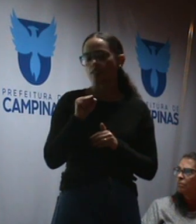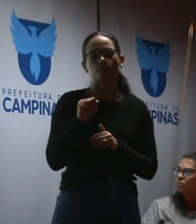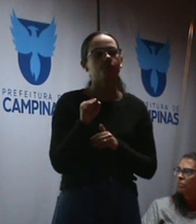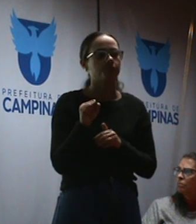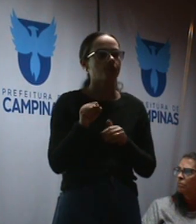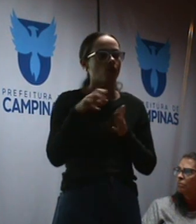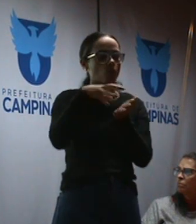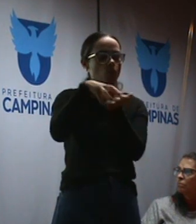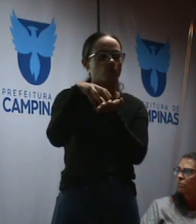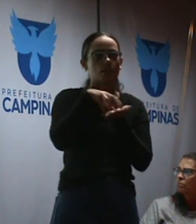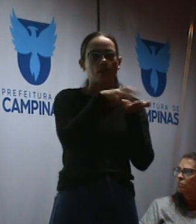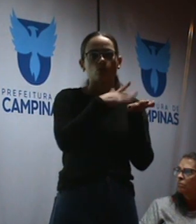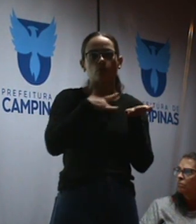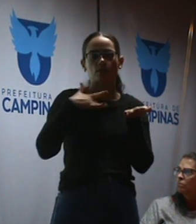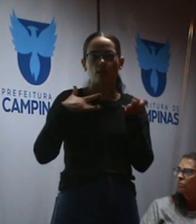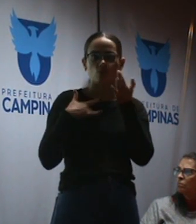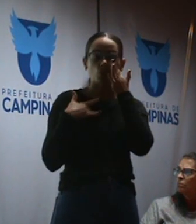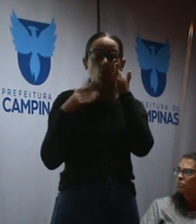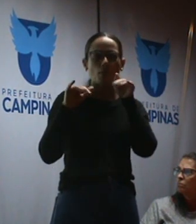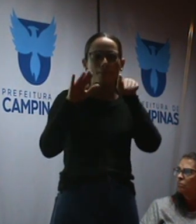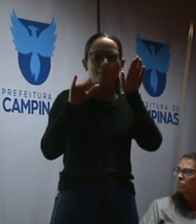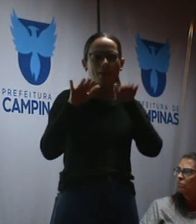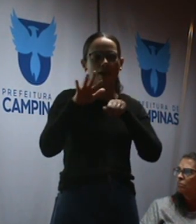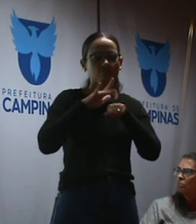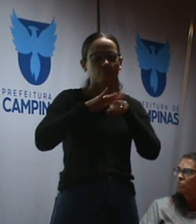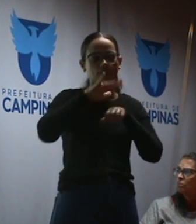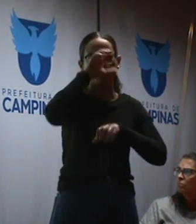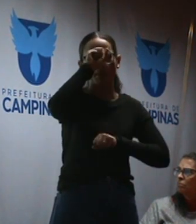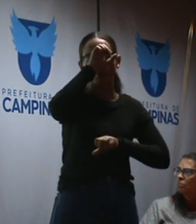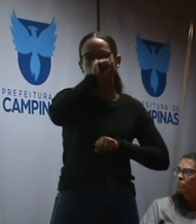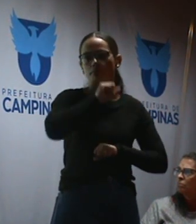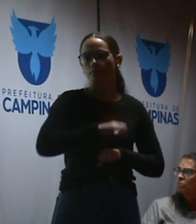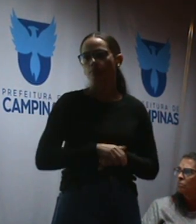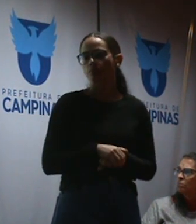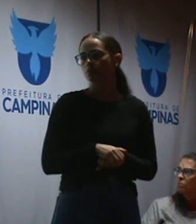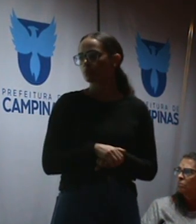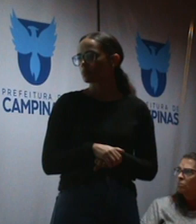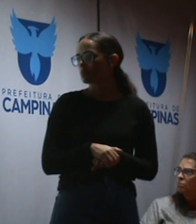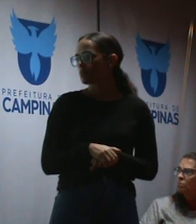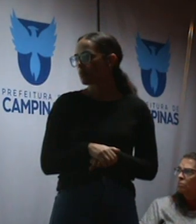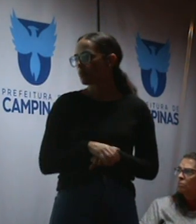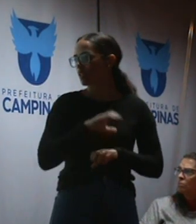centros de saúde, aí, as regionais de centro de saúde com o maior número de casos.